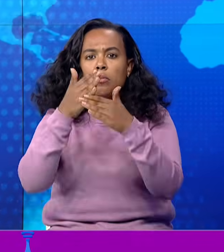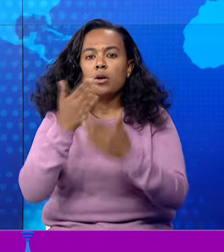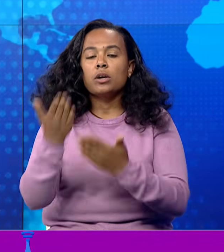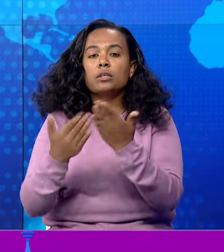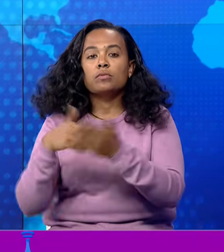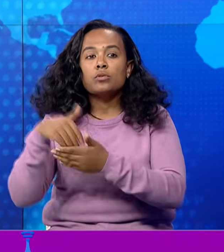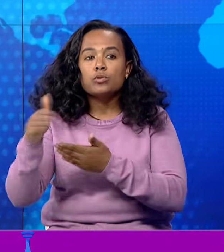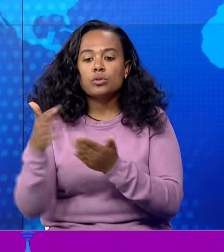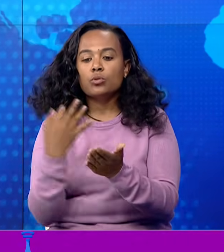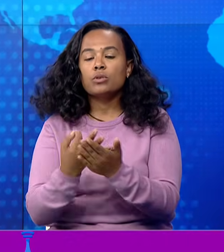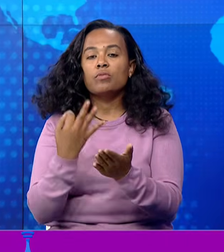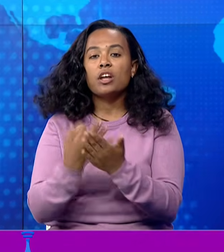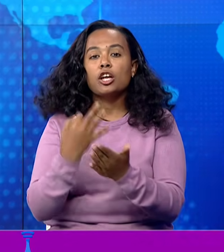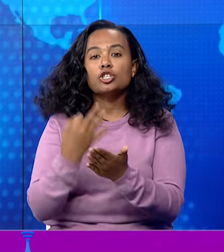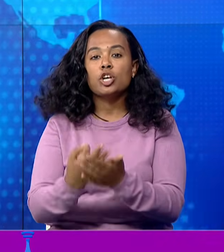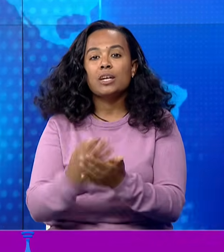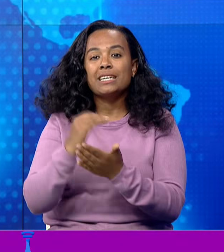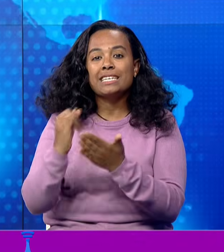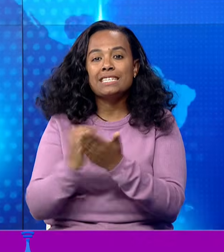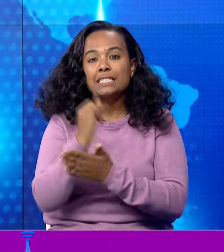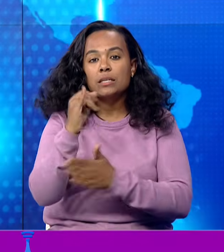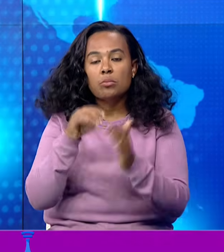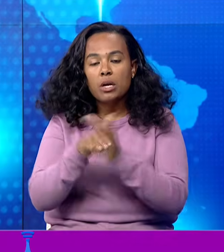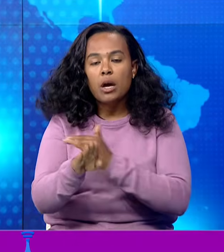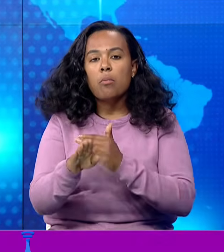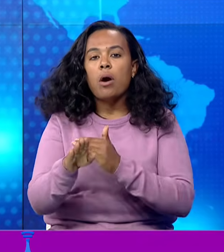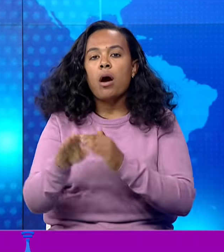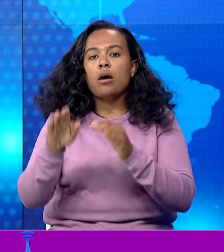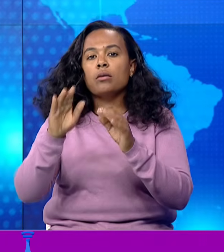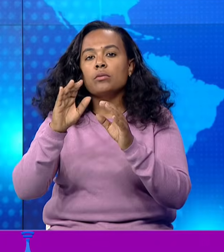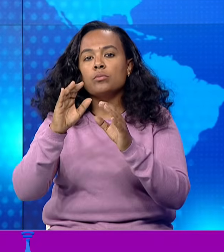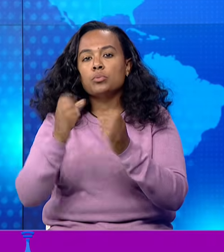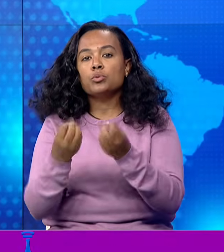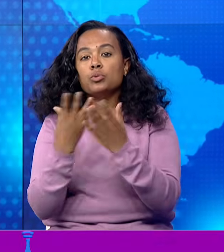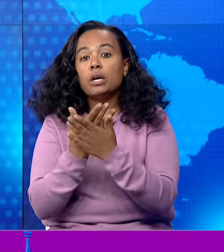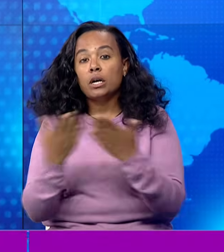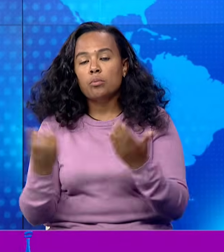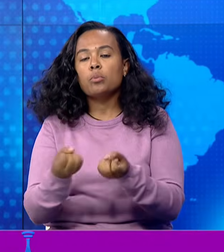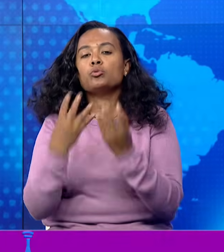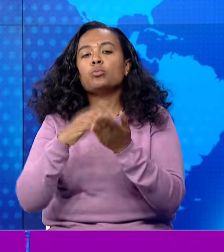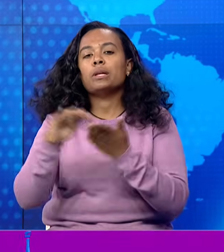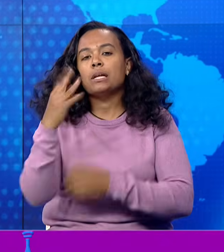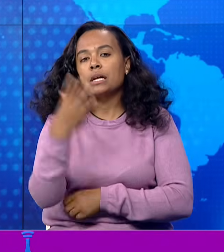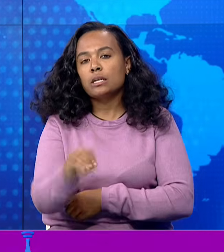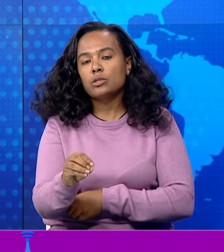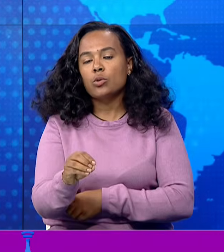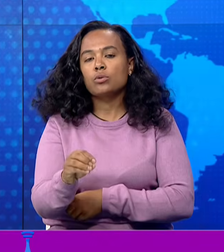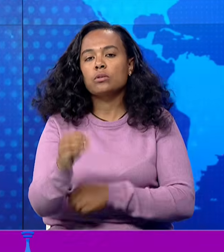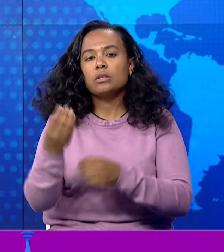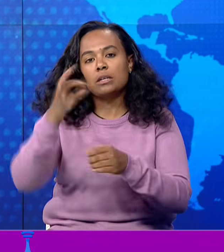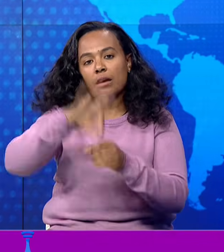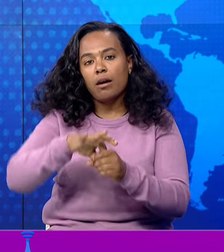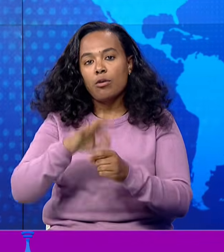ወደ ፋይናንሻል ኢንዱስትሪ ቢገባ ሚሶ ፋይናንስ ከዚህ ቀደም በብዙ ሚሊዮን ዶላር የገዛነውን ኤፍኤምኤስ ሪፕሌስ እያደረገ